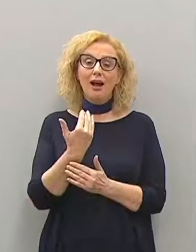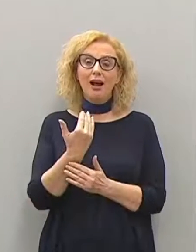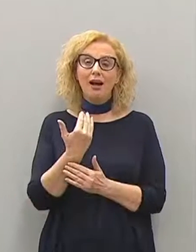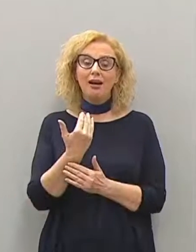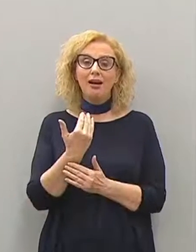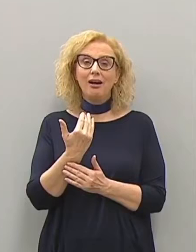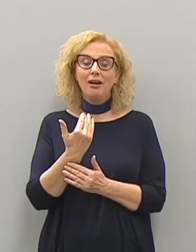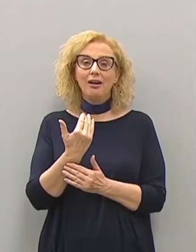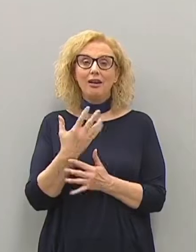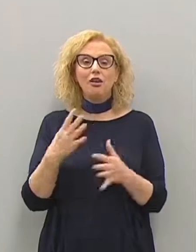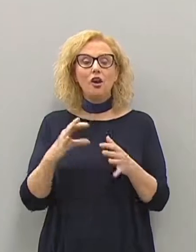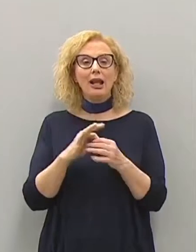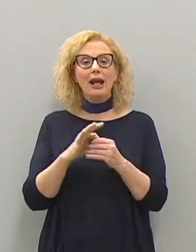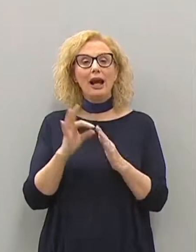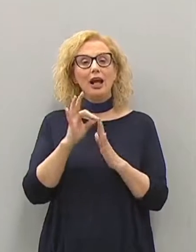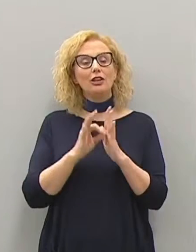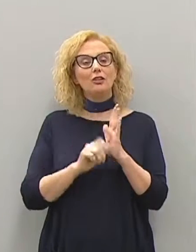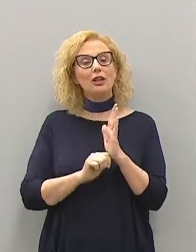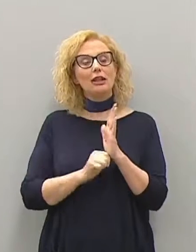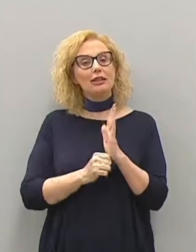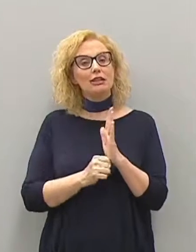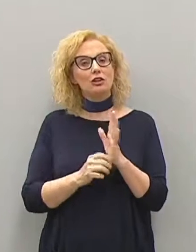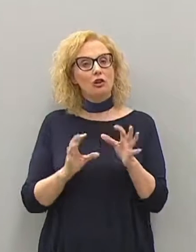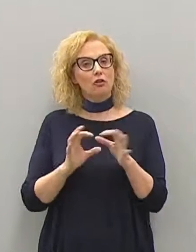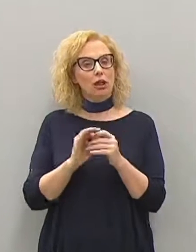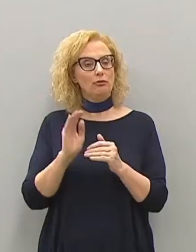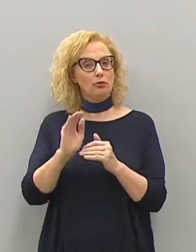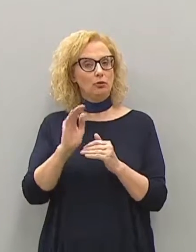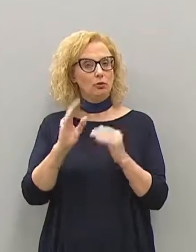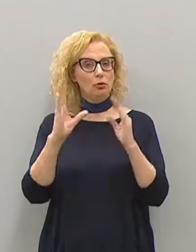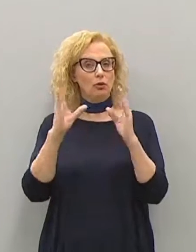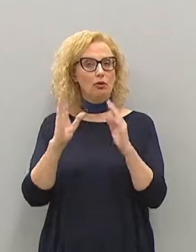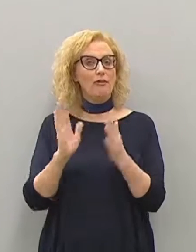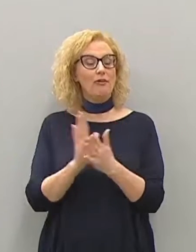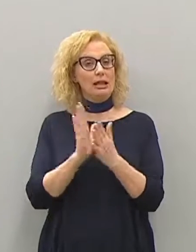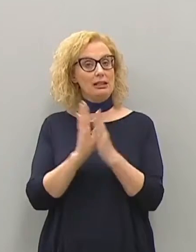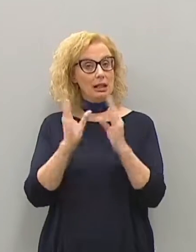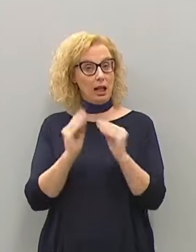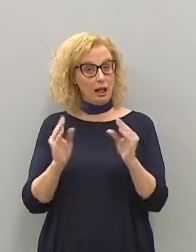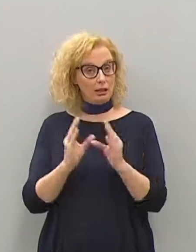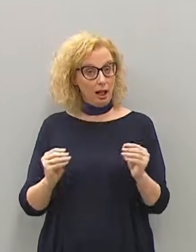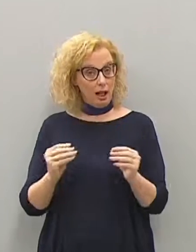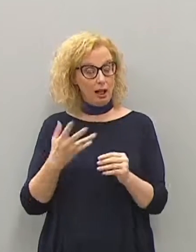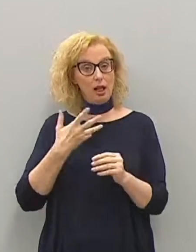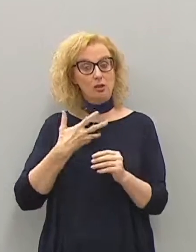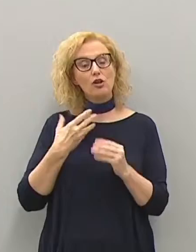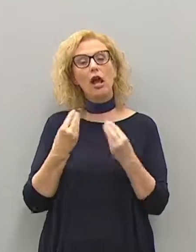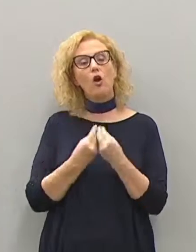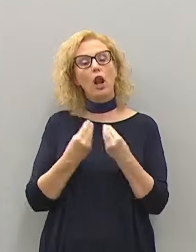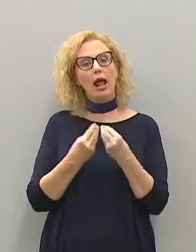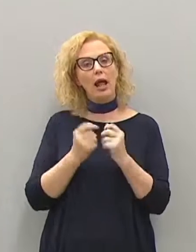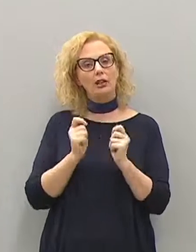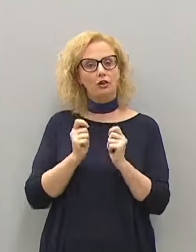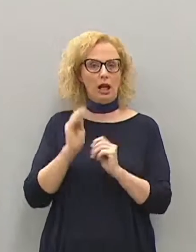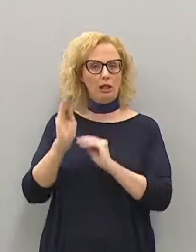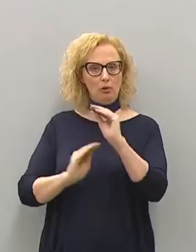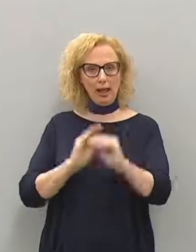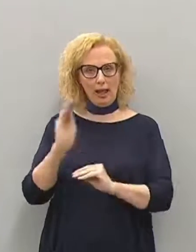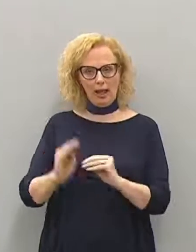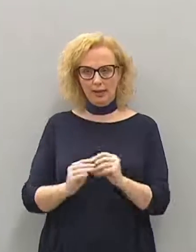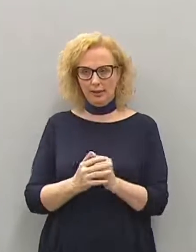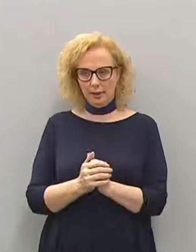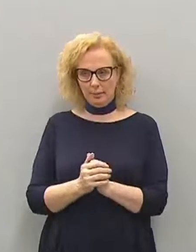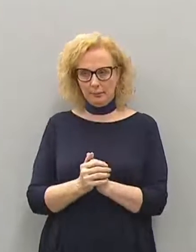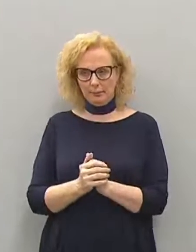le restrizioni in vista delle festività natalizie ci sono delle domande da parte dei colleghi in tal senso